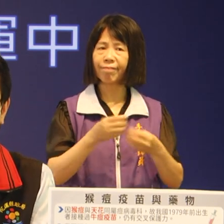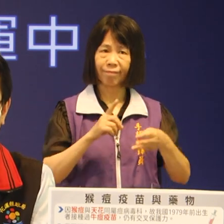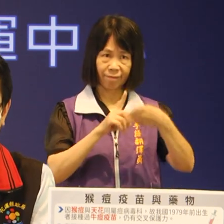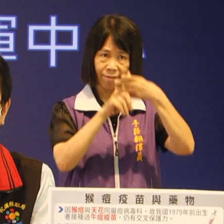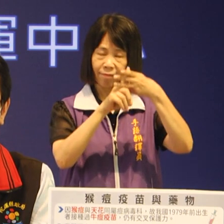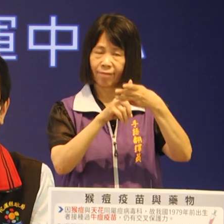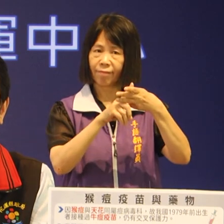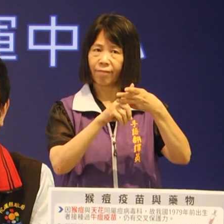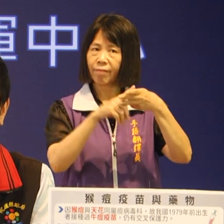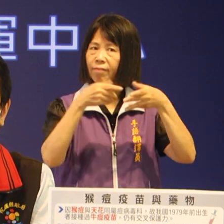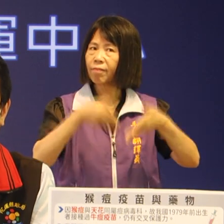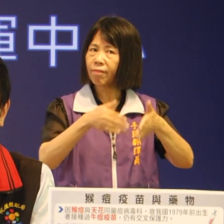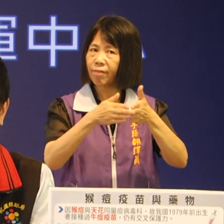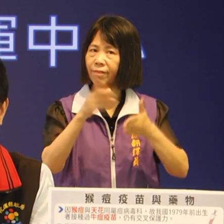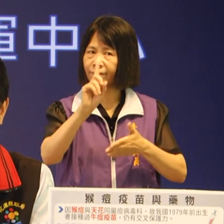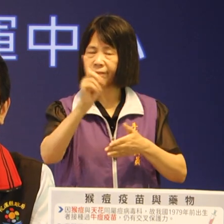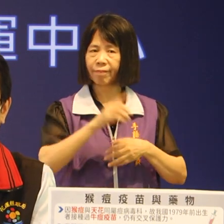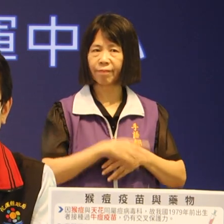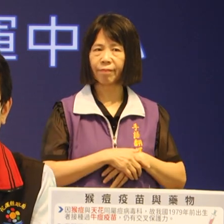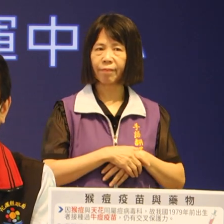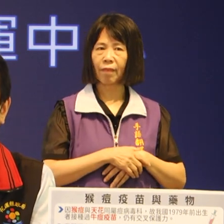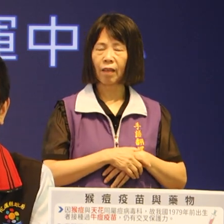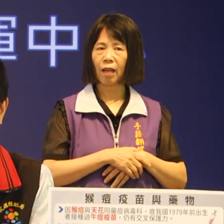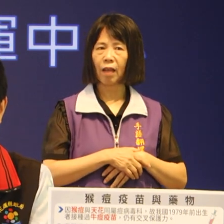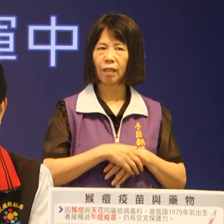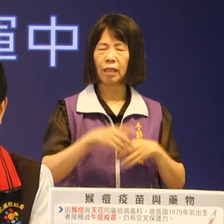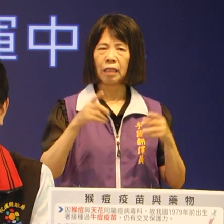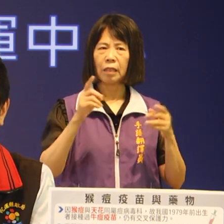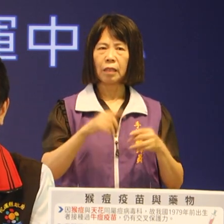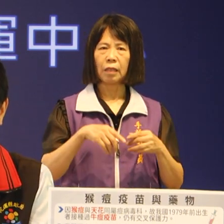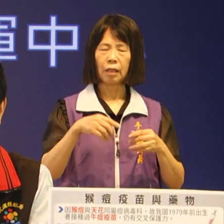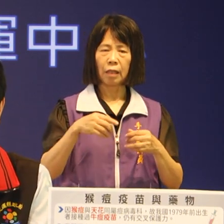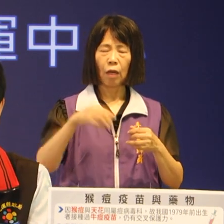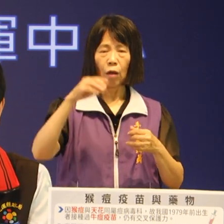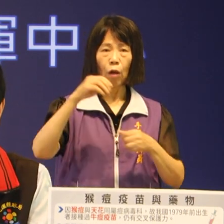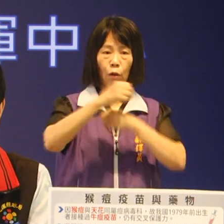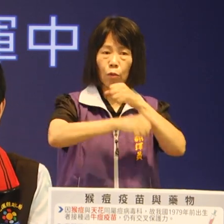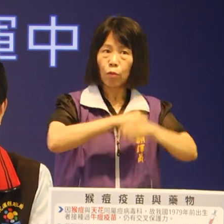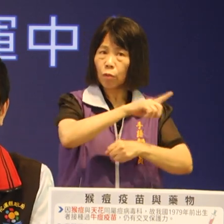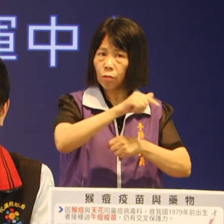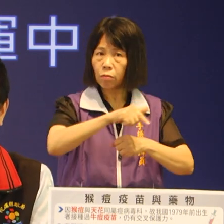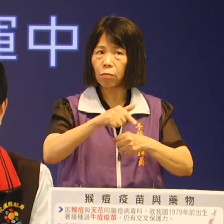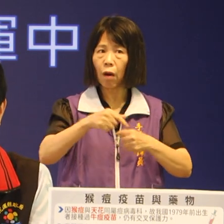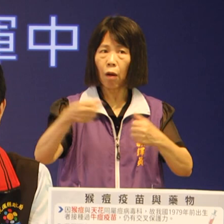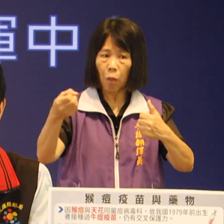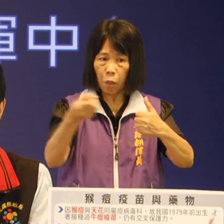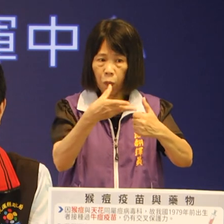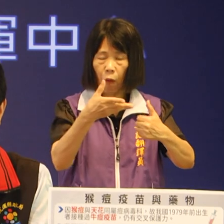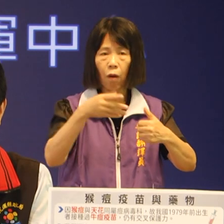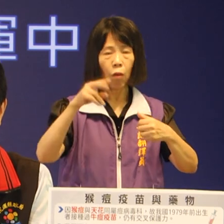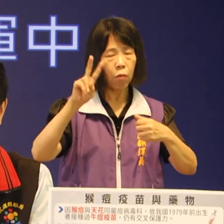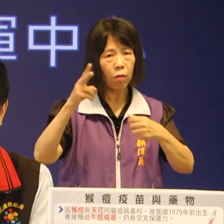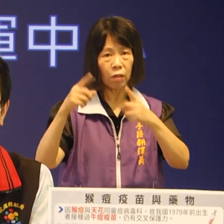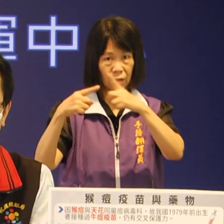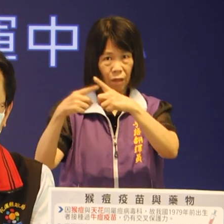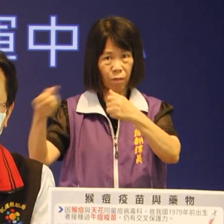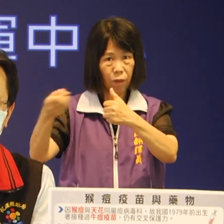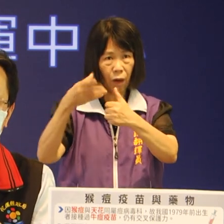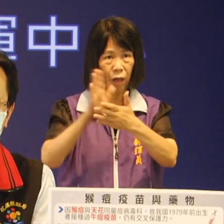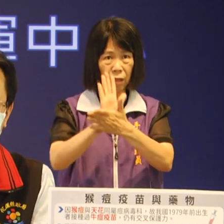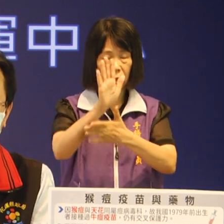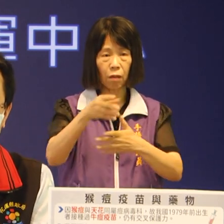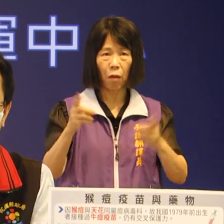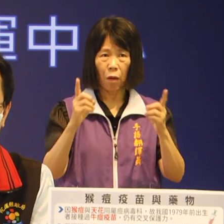的关键就是避免接触受感染的动物跟人避免接触受感染的动物跟